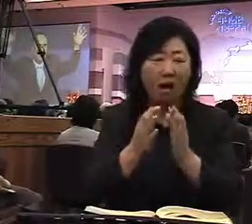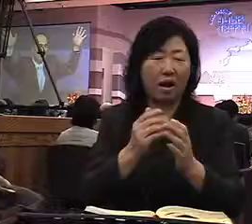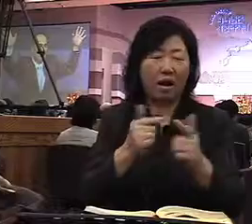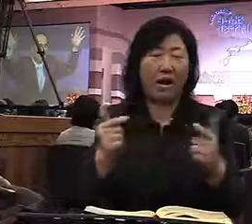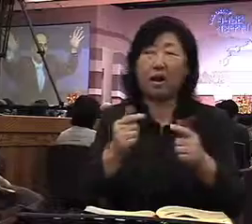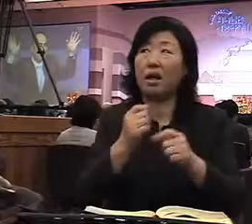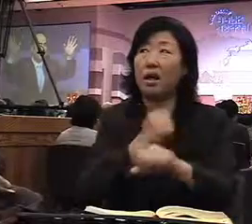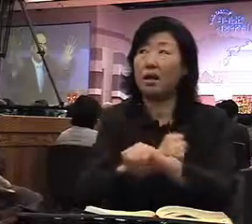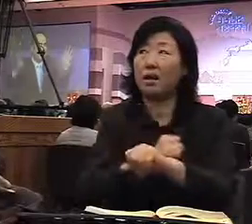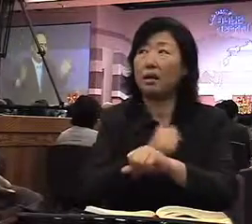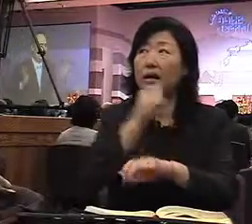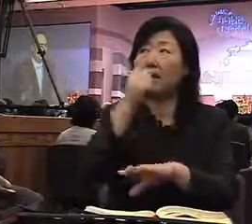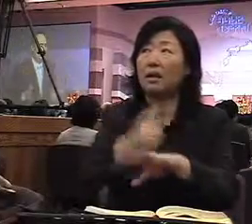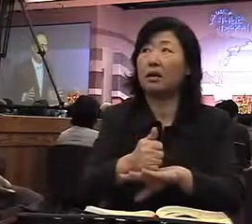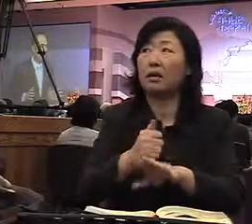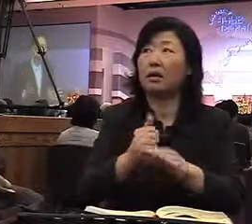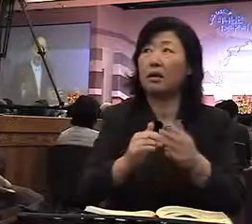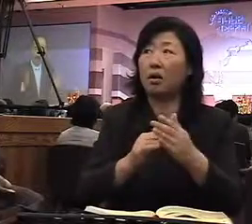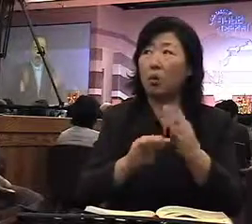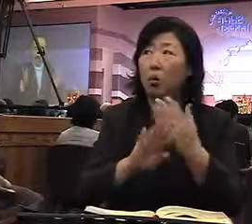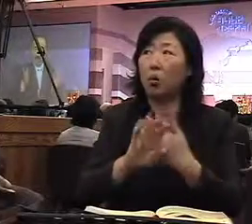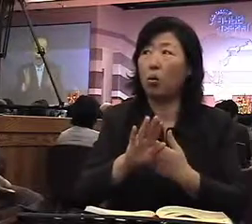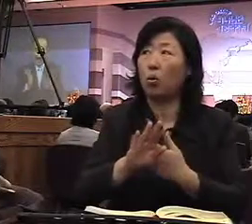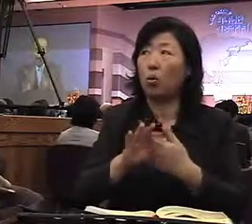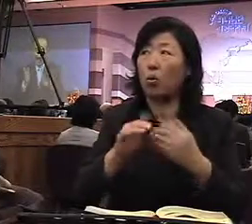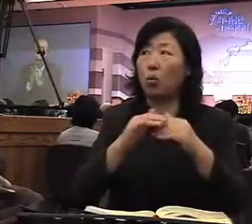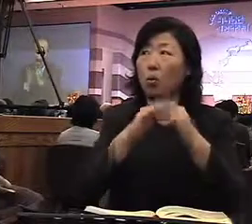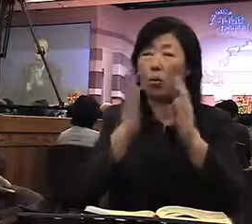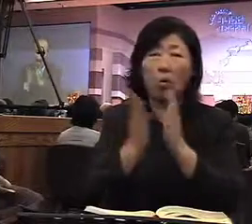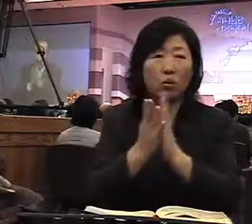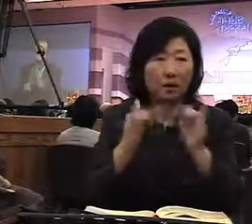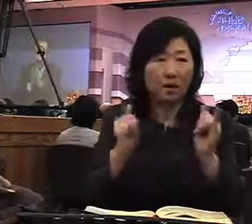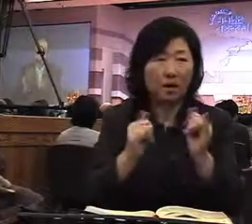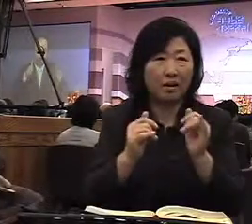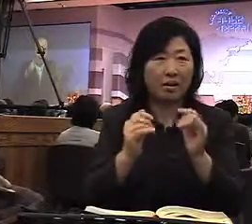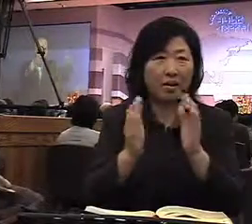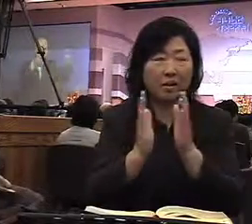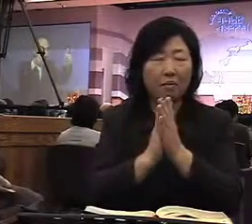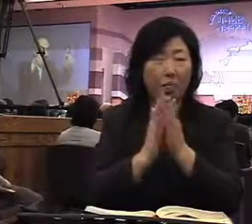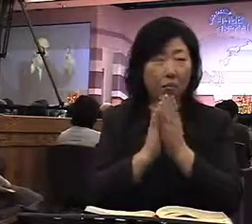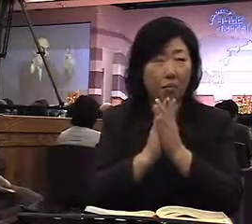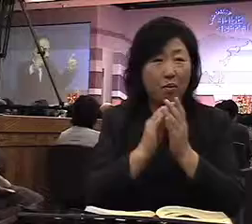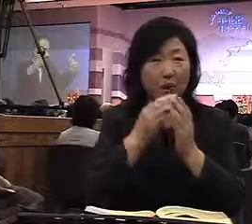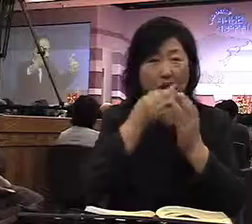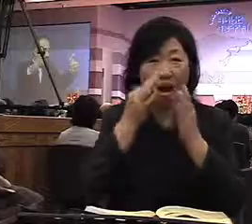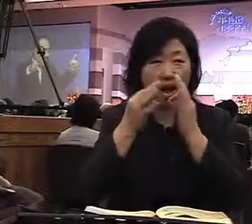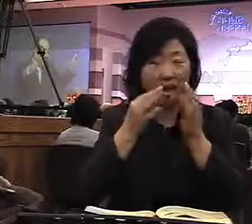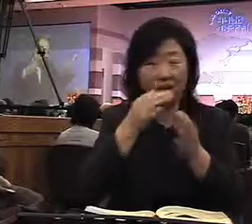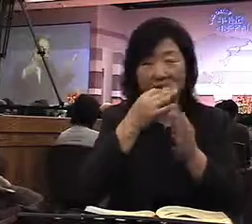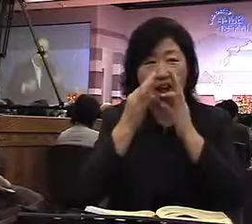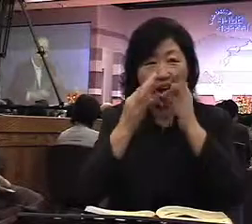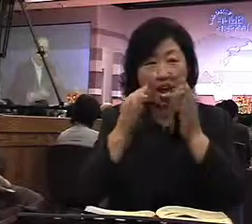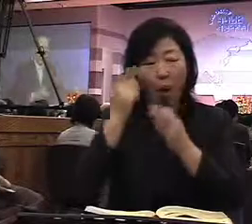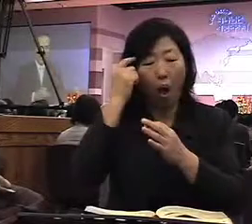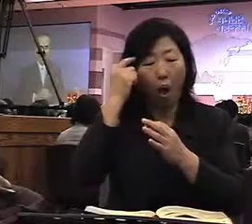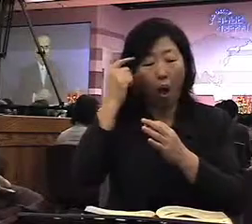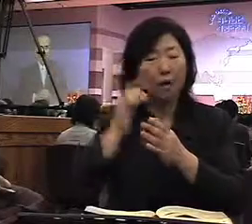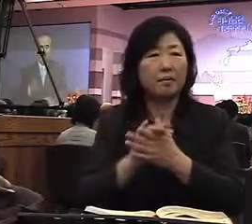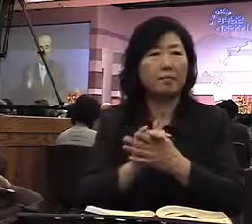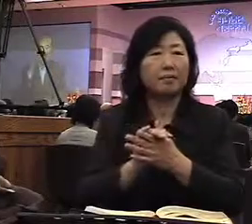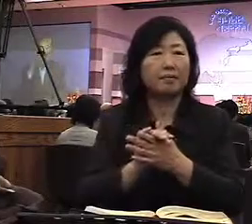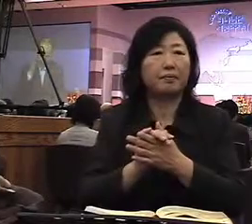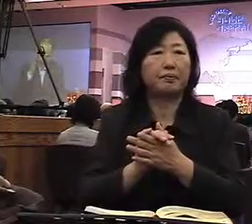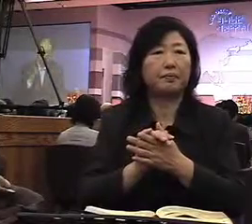길게 하고요. 그래서 끝난 다음에 너무 미안해서 끝나고 봤더니 모든 사람이 박수를 막 치면서 이러는 거예요. 이거 왜 이러냐